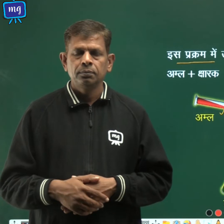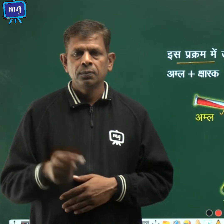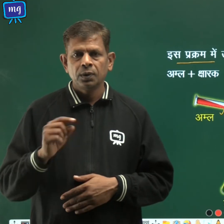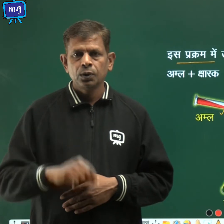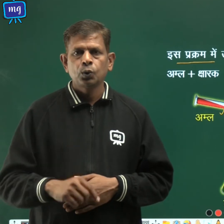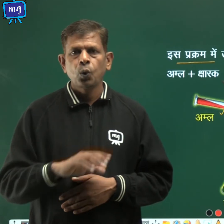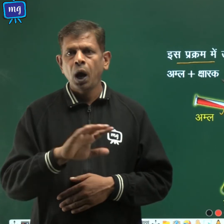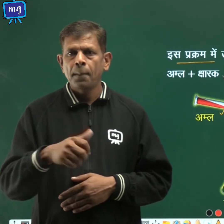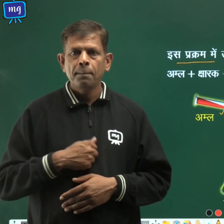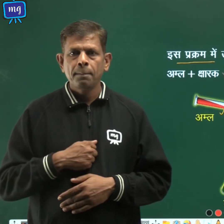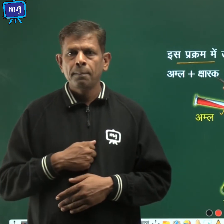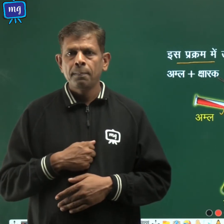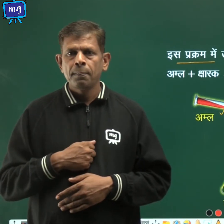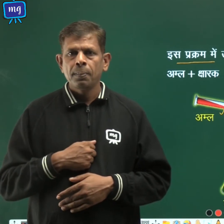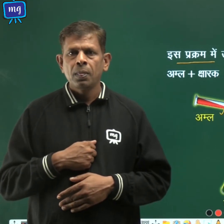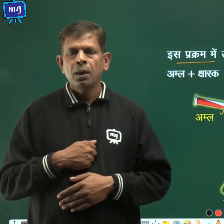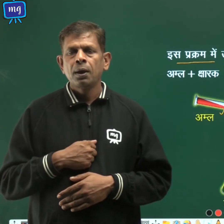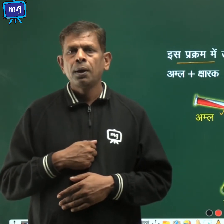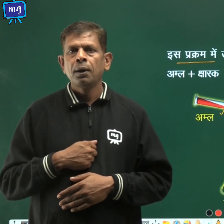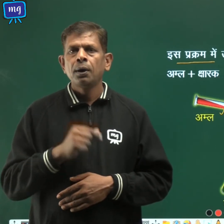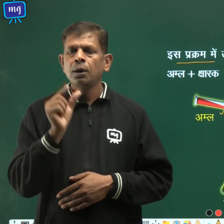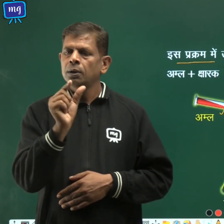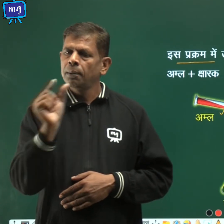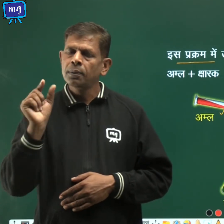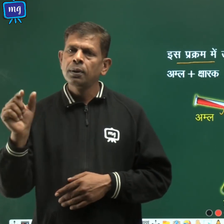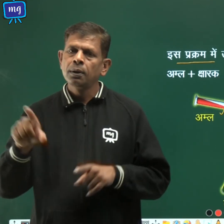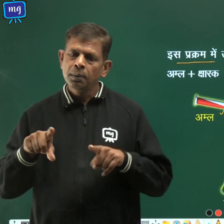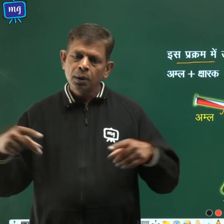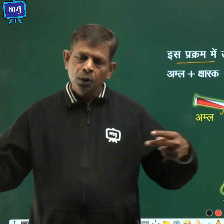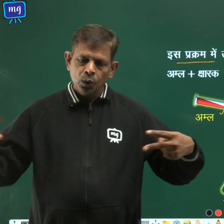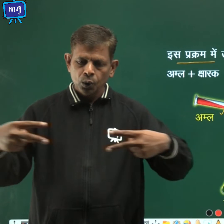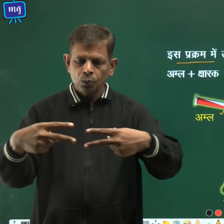इसको हम शब्द समीकरण के रूप में कैसे लिखेंगे?